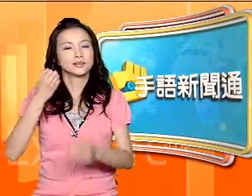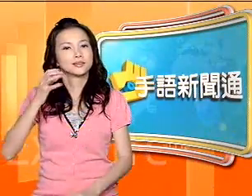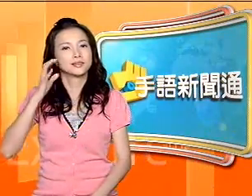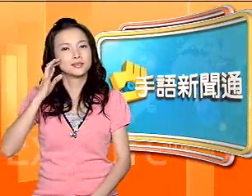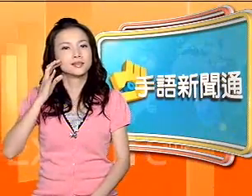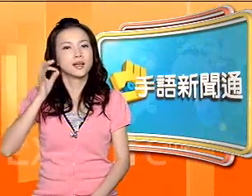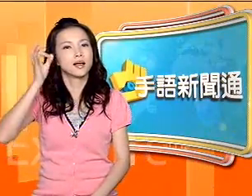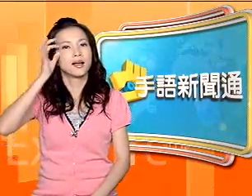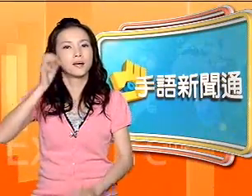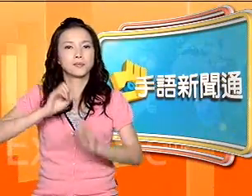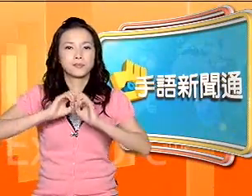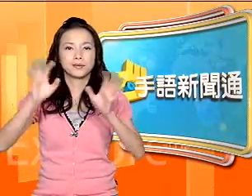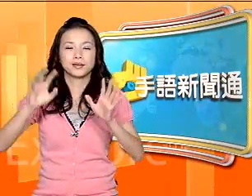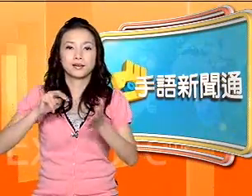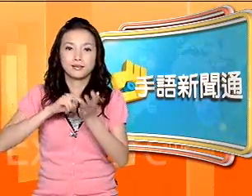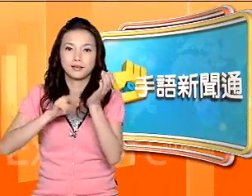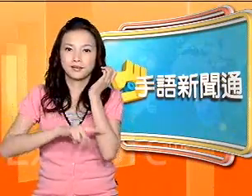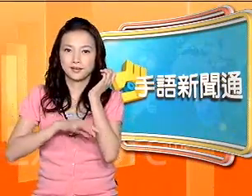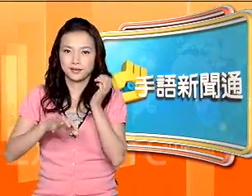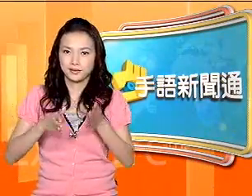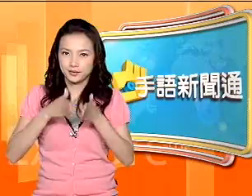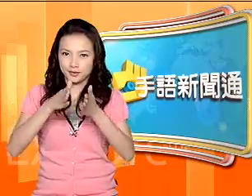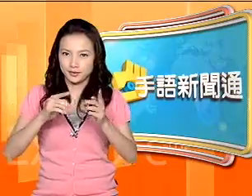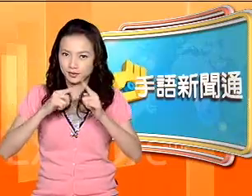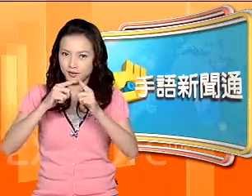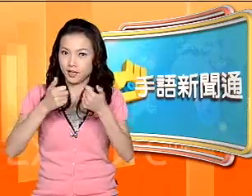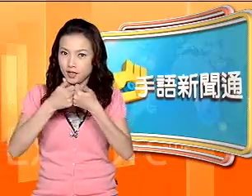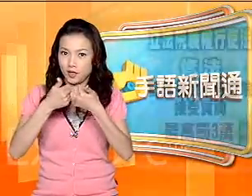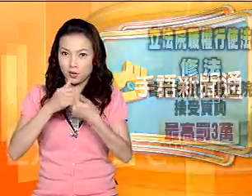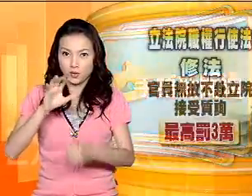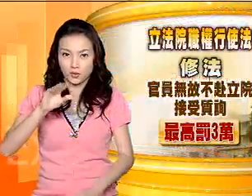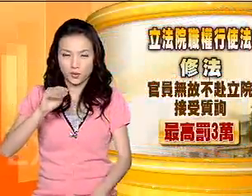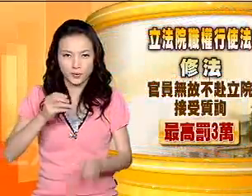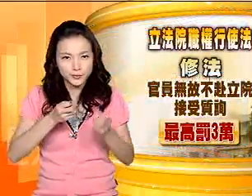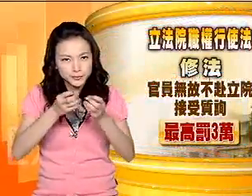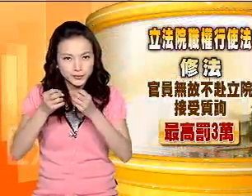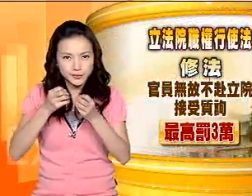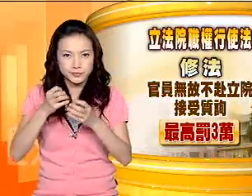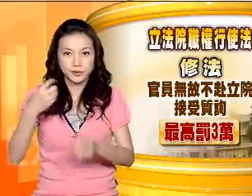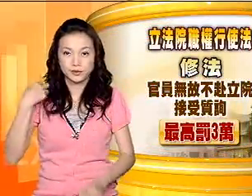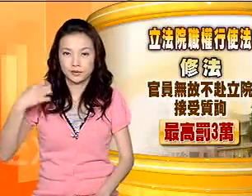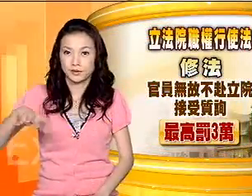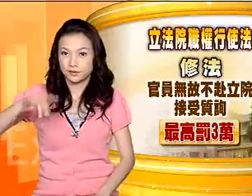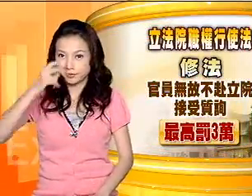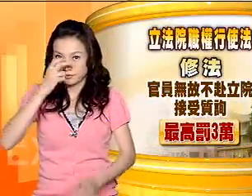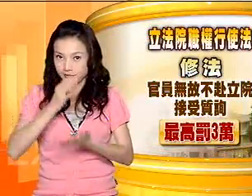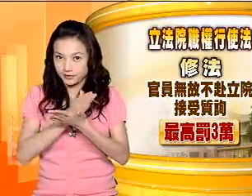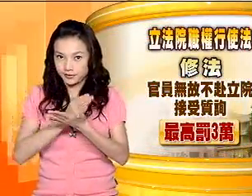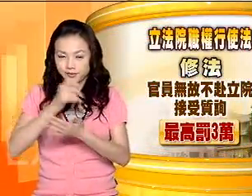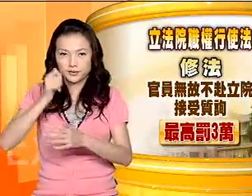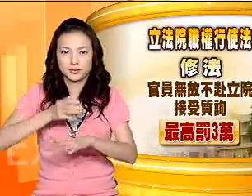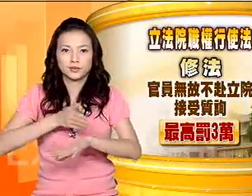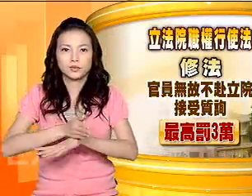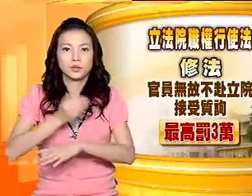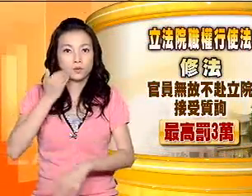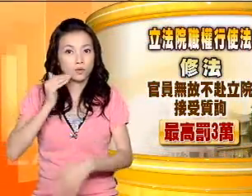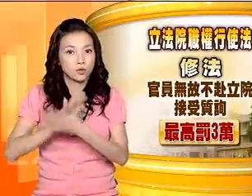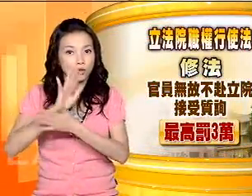今天的首语新闻通要告诉您，出席率在立法院变成了热门的议题。昨天立法院初审通过，